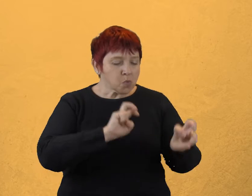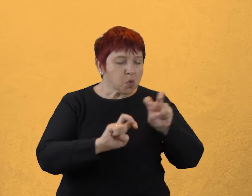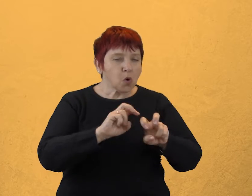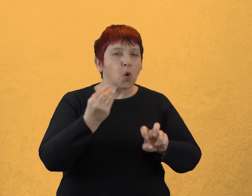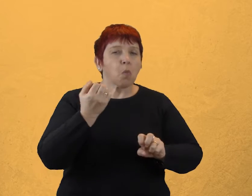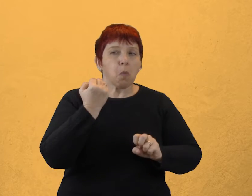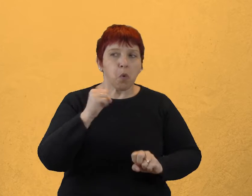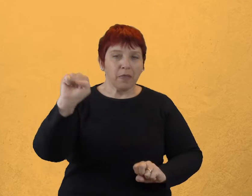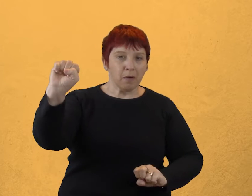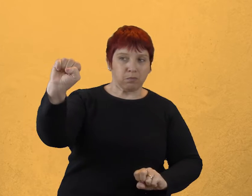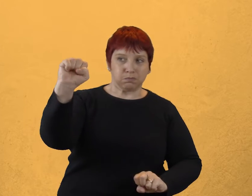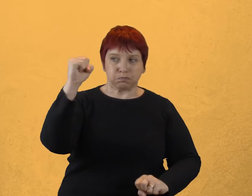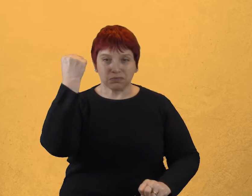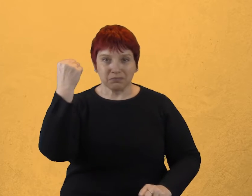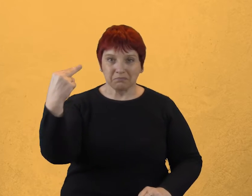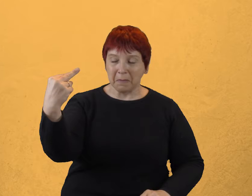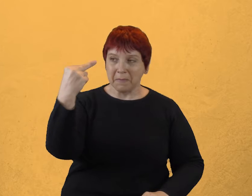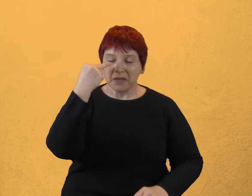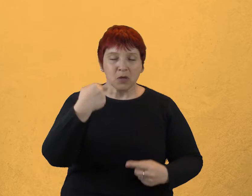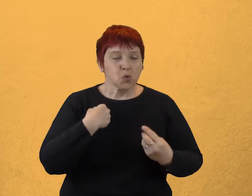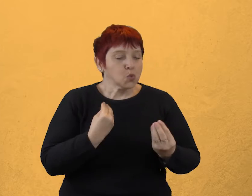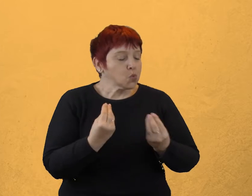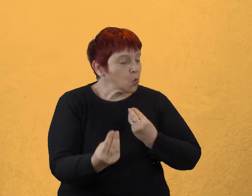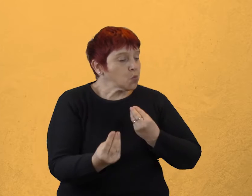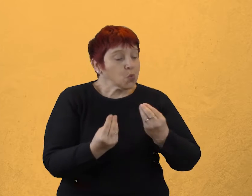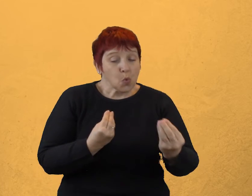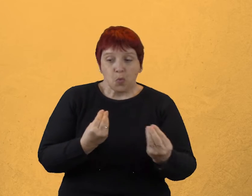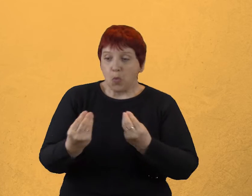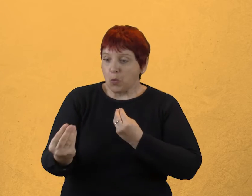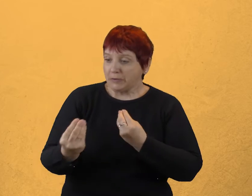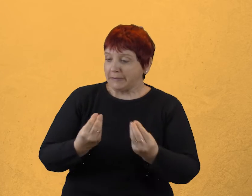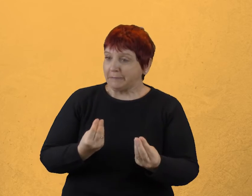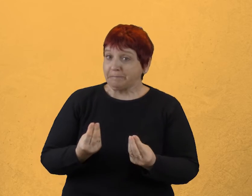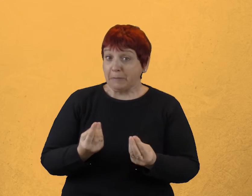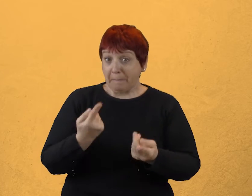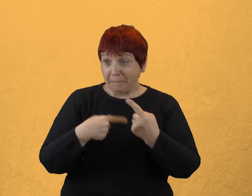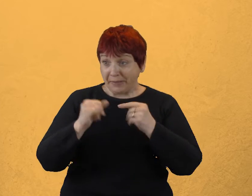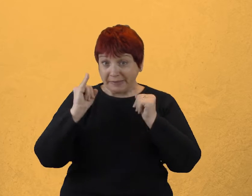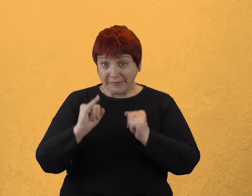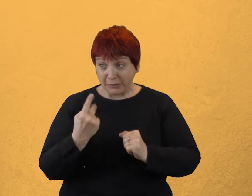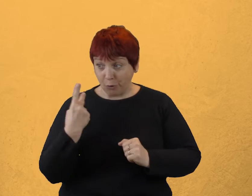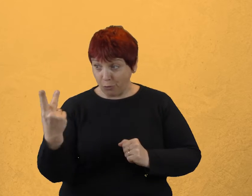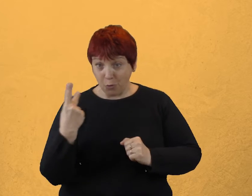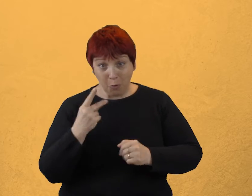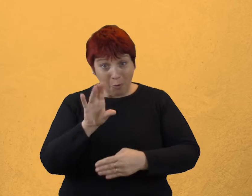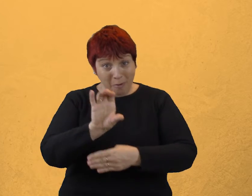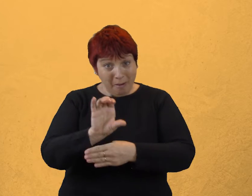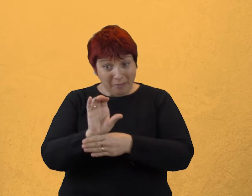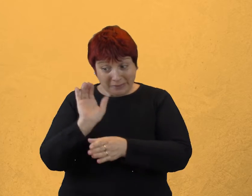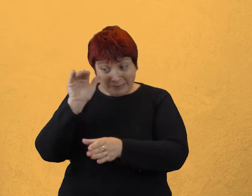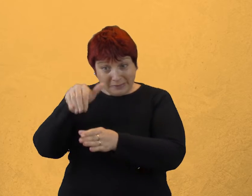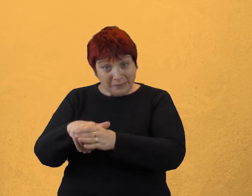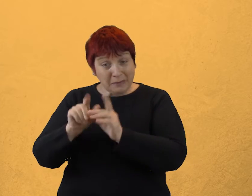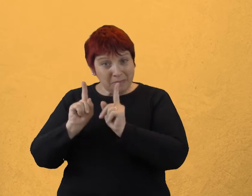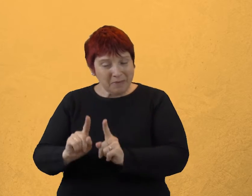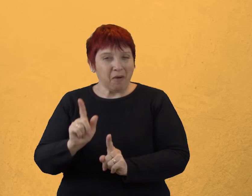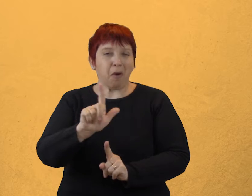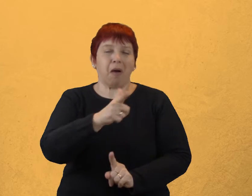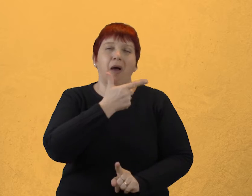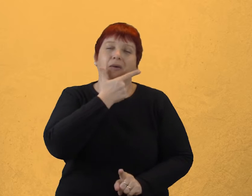su interés por mí? ¿Cómo acercarme a ella? Si los dos estuviéramos en la misma clase, quizá todo sería más fácil, porque